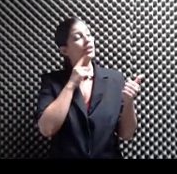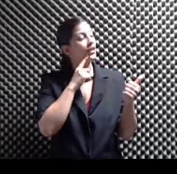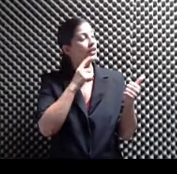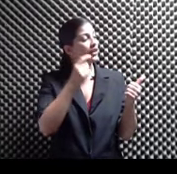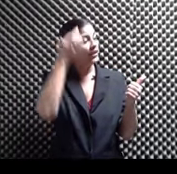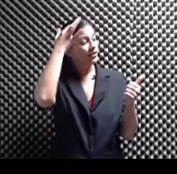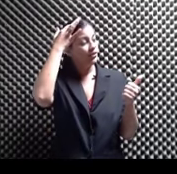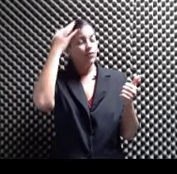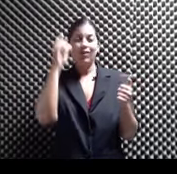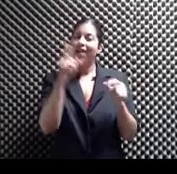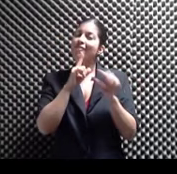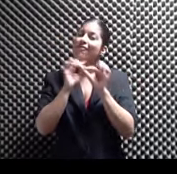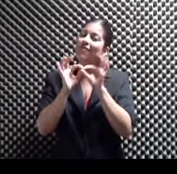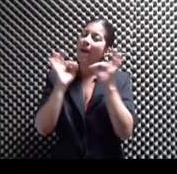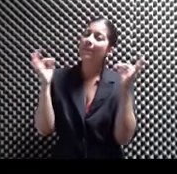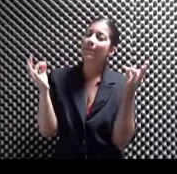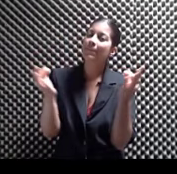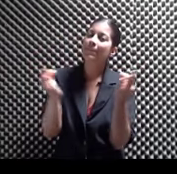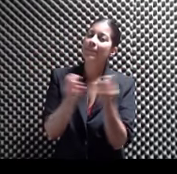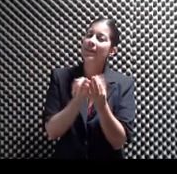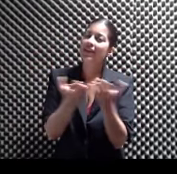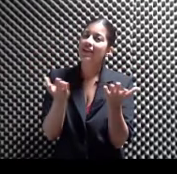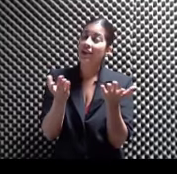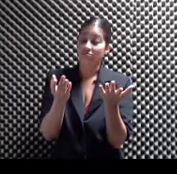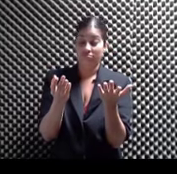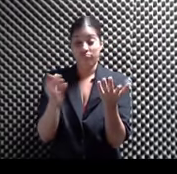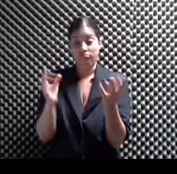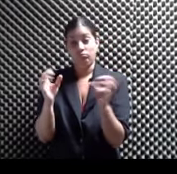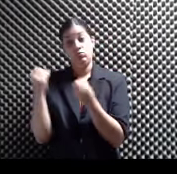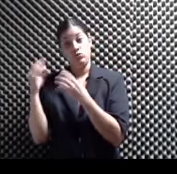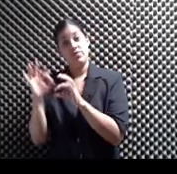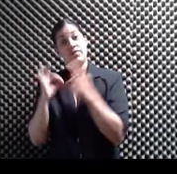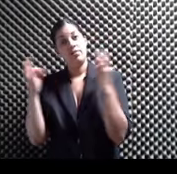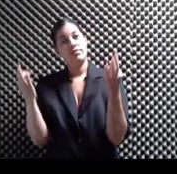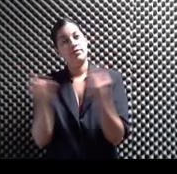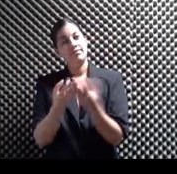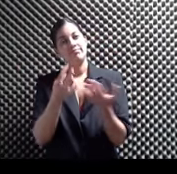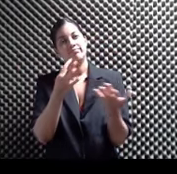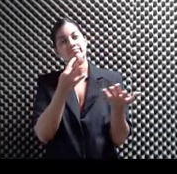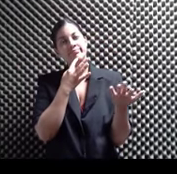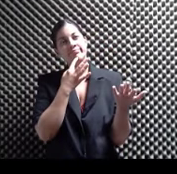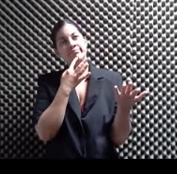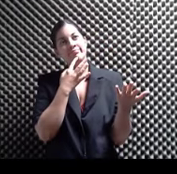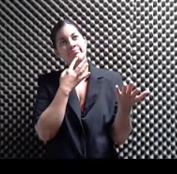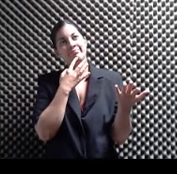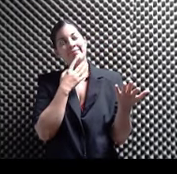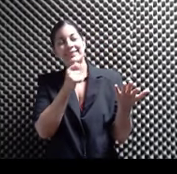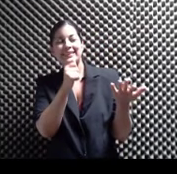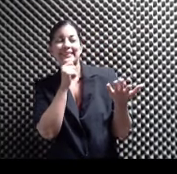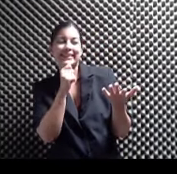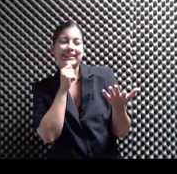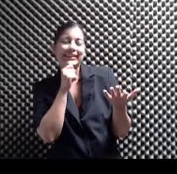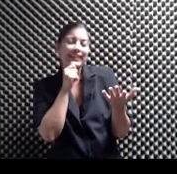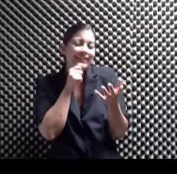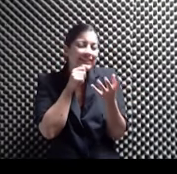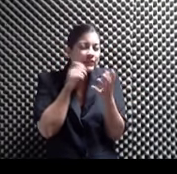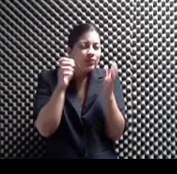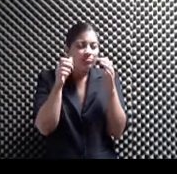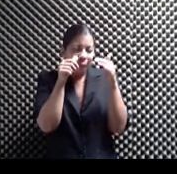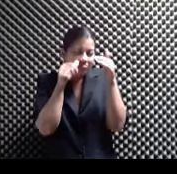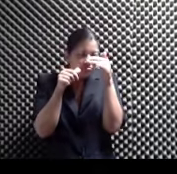dinámica familiar en donde, como en muchas familias, hay muchos secretos y